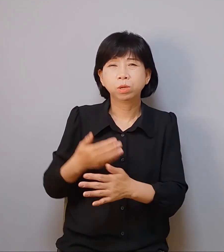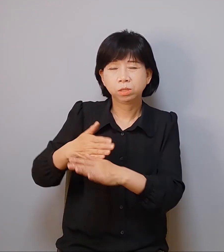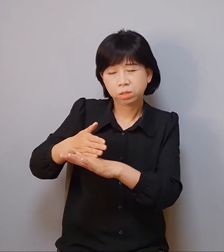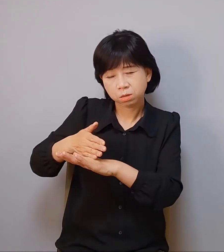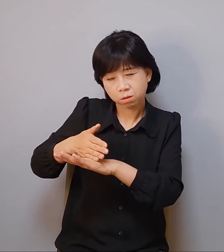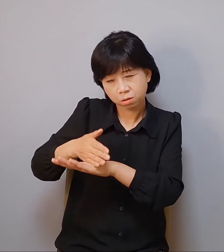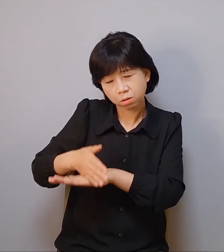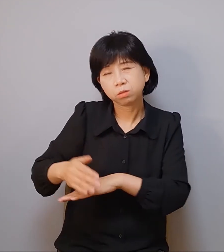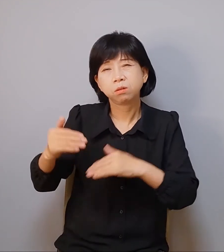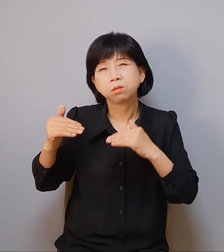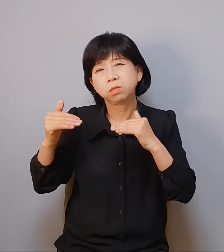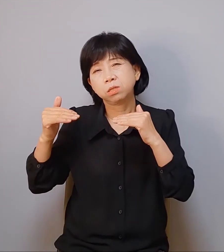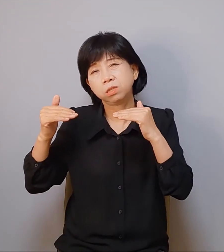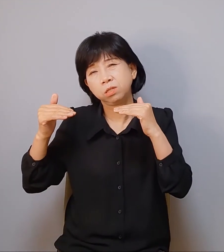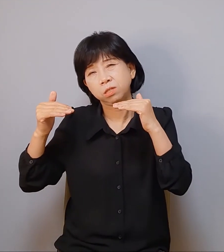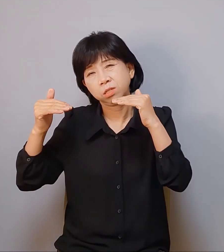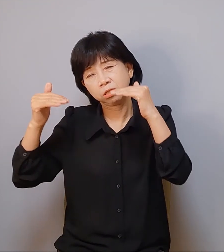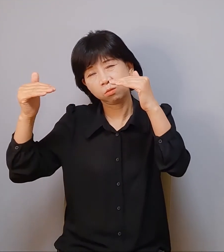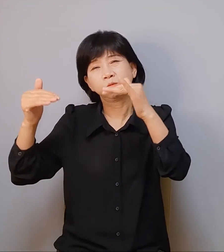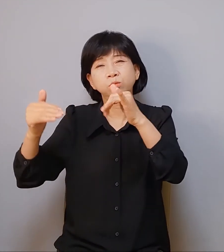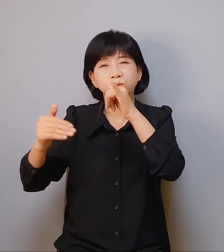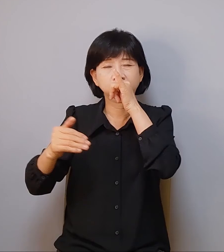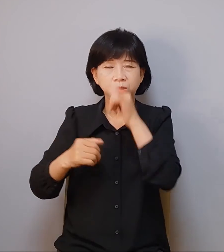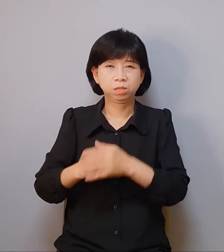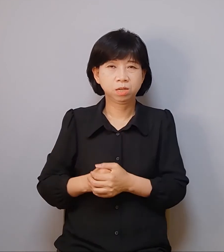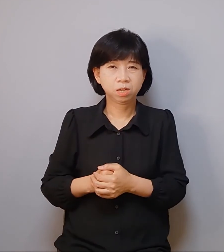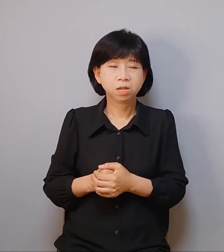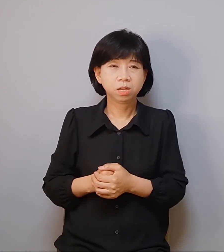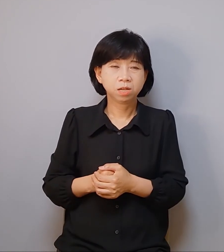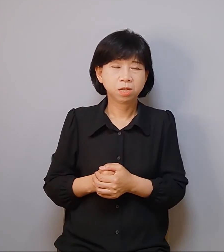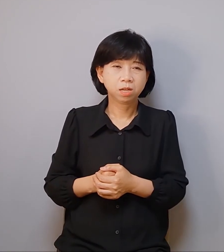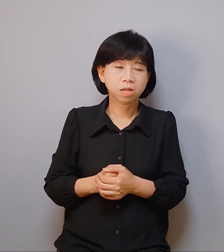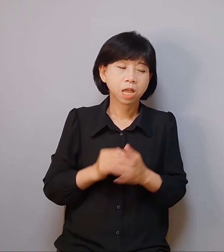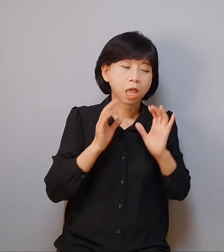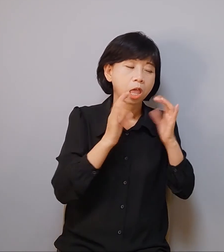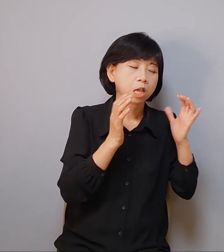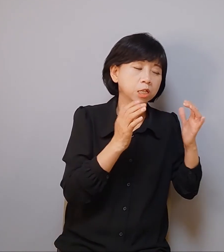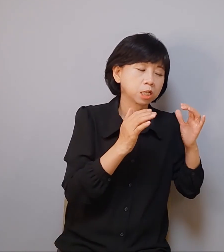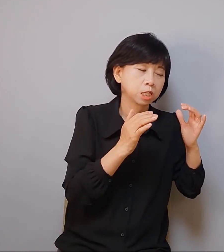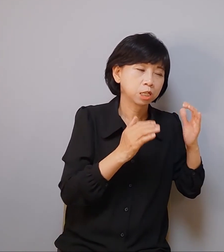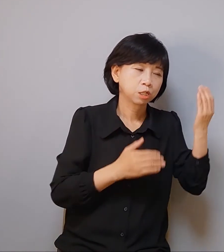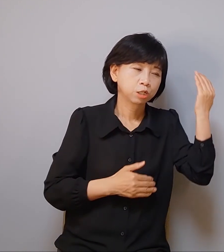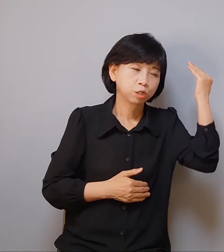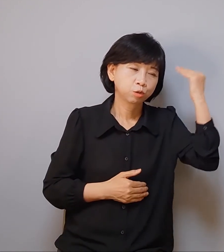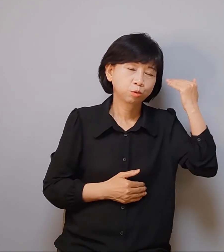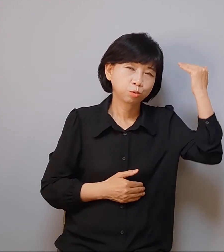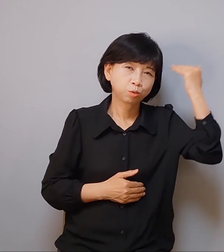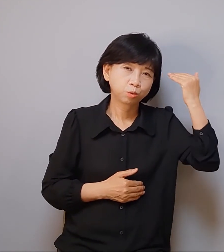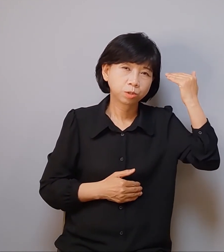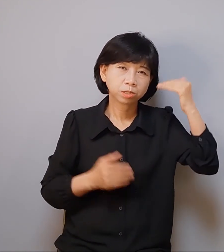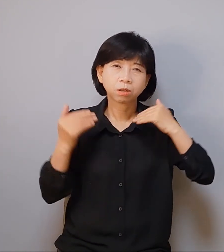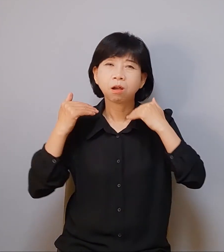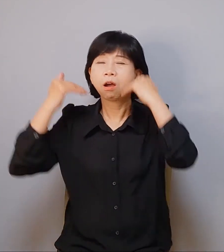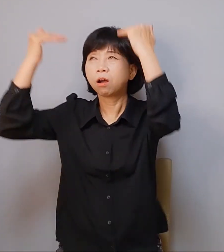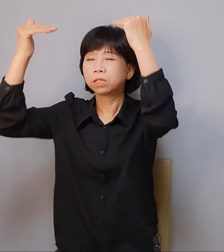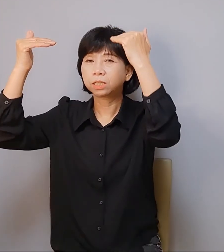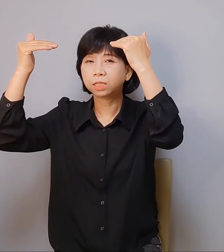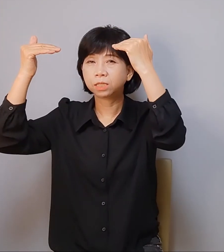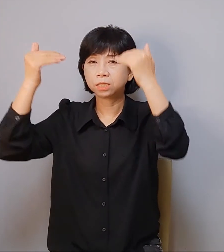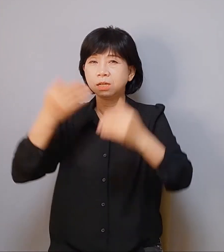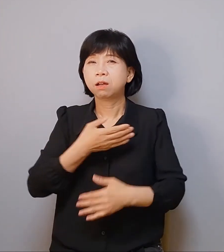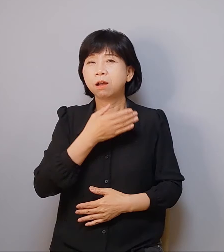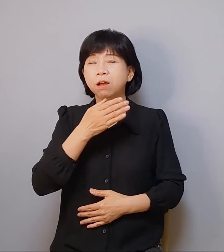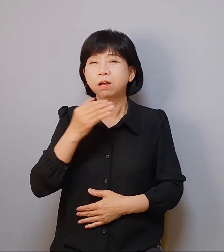믿습니다. 그래야 수준이 달라지는 거예요. 어린아이 수준이냐 어른의 수준이냐 달라진다는